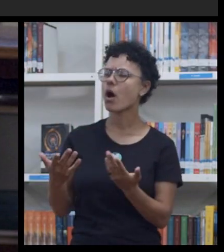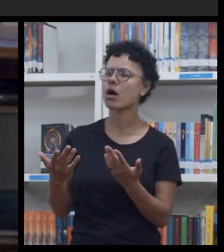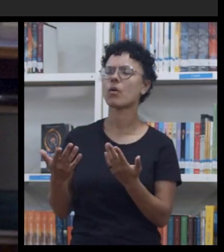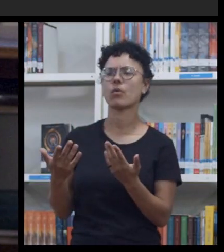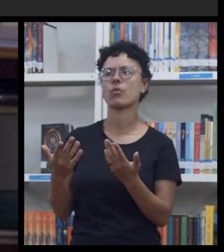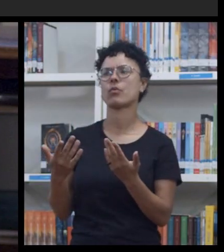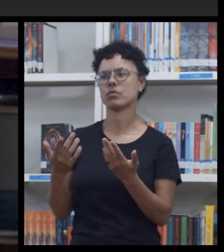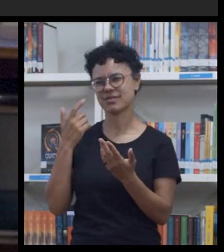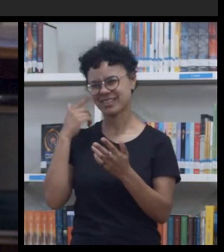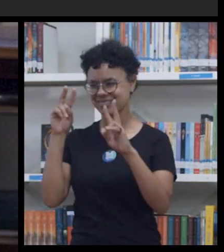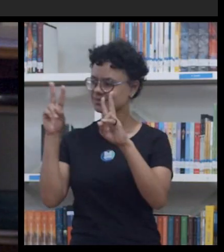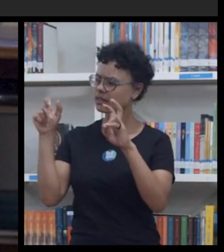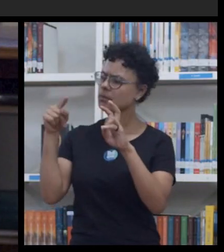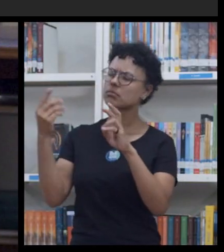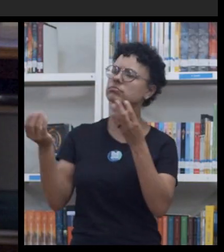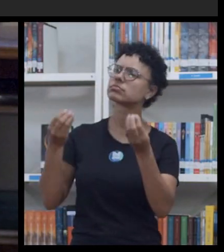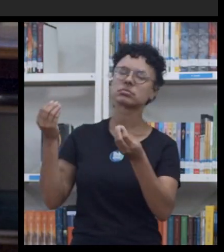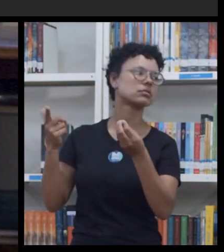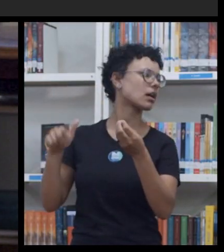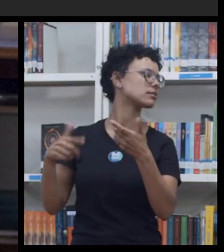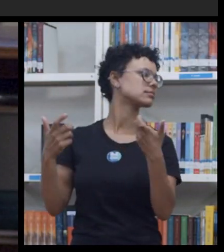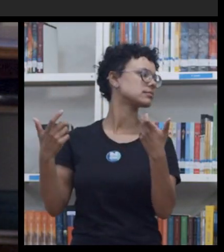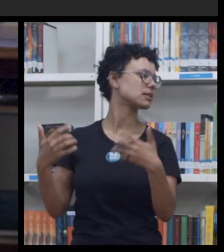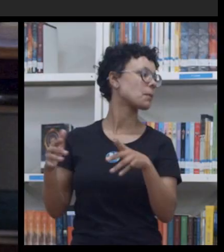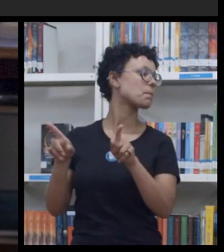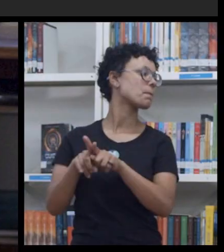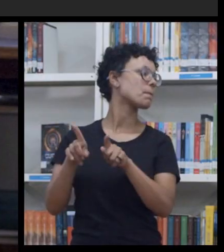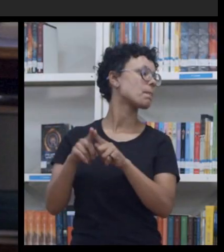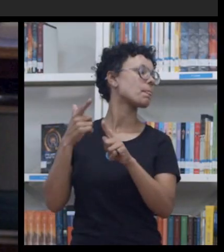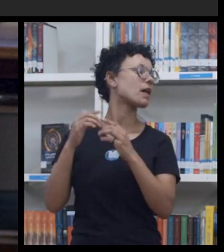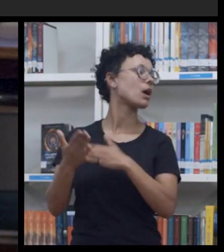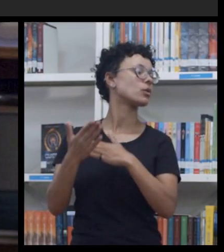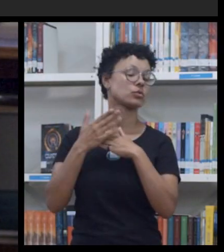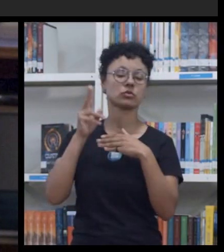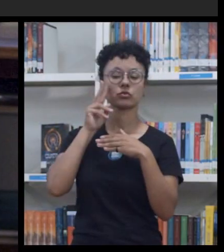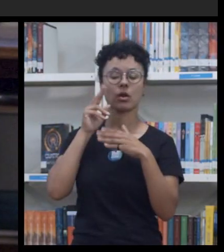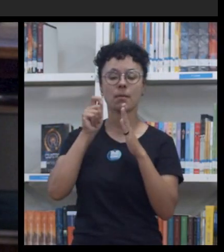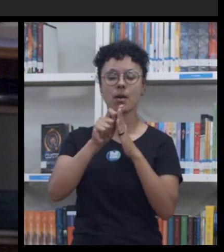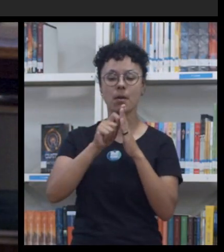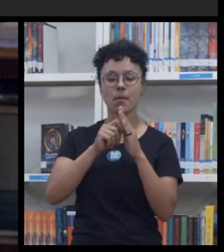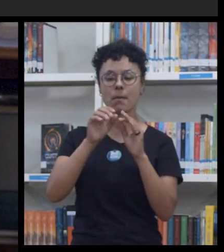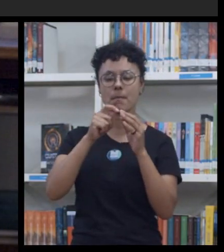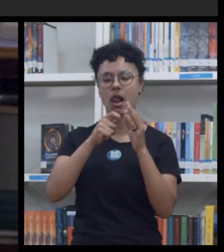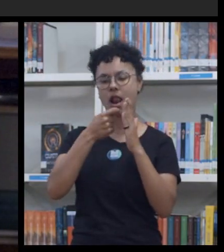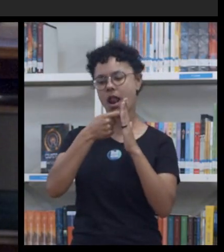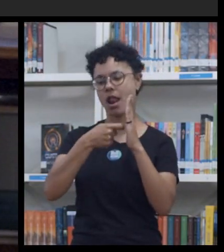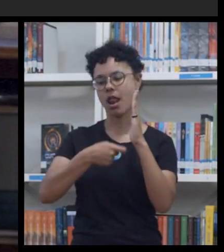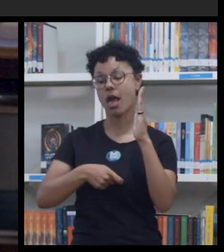A questão do tema que a gente vai escolher e que vai guiar a narrativa e o desenvolvimento